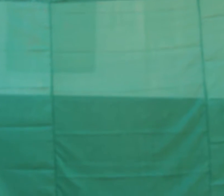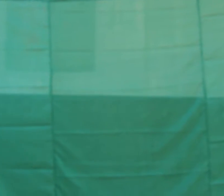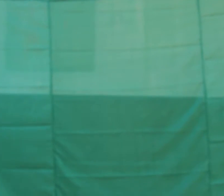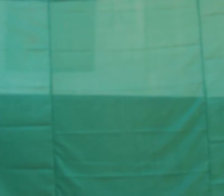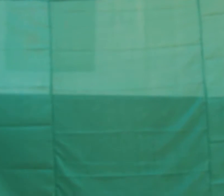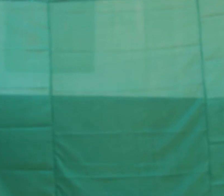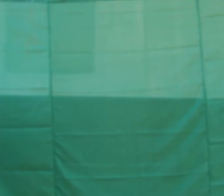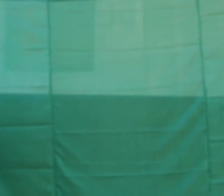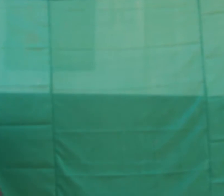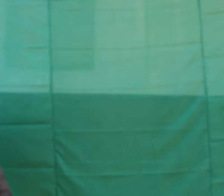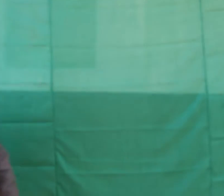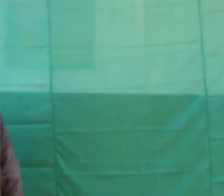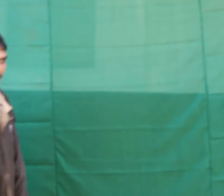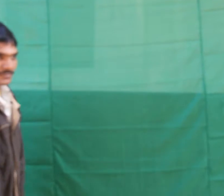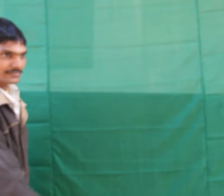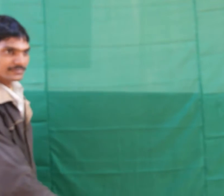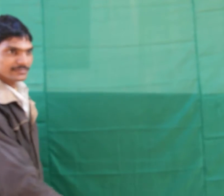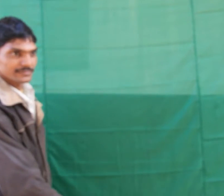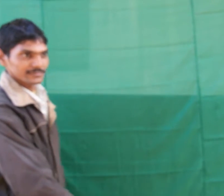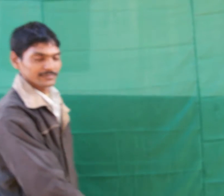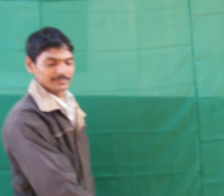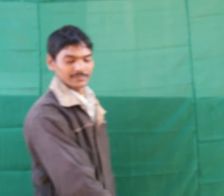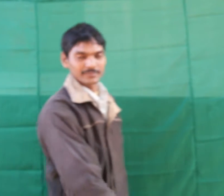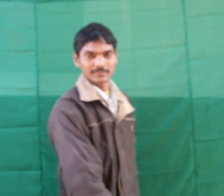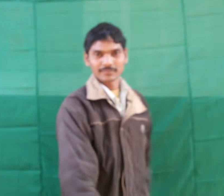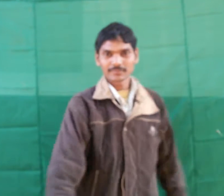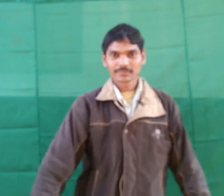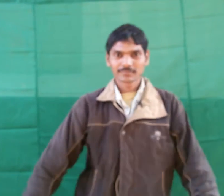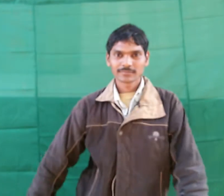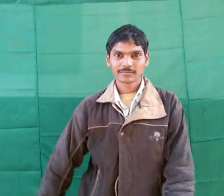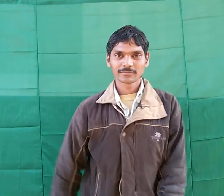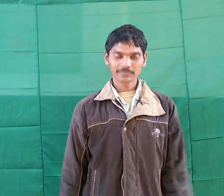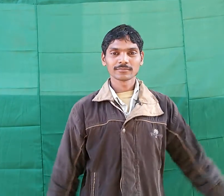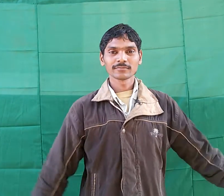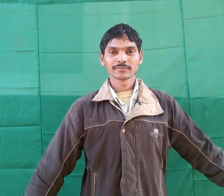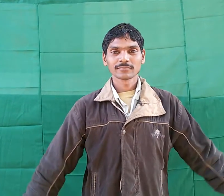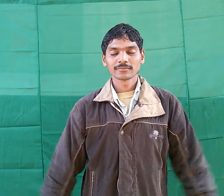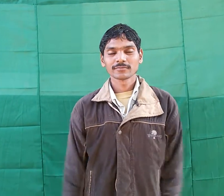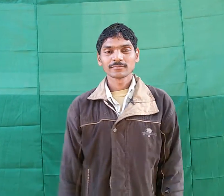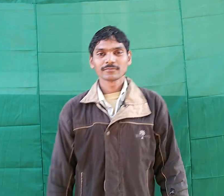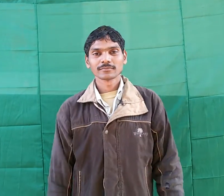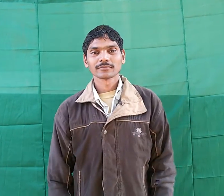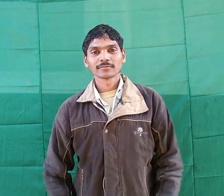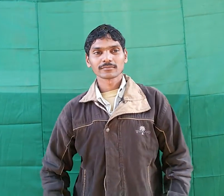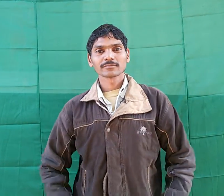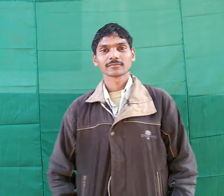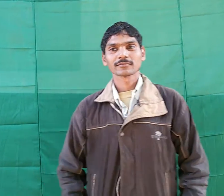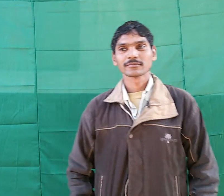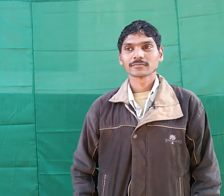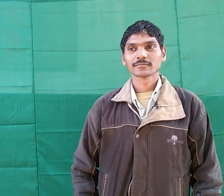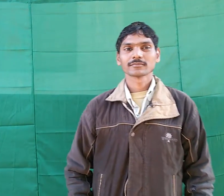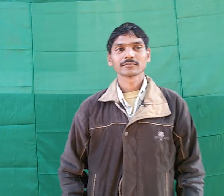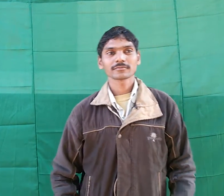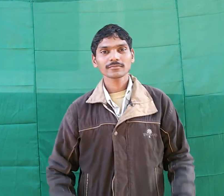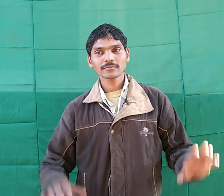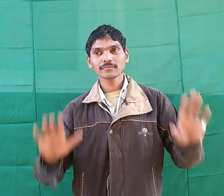सिर्फ फेस रख के हटा देगा। अरे यार ऐसे एक्सपर्ट है ना ओबामा जो है ना बिल्कुल गोरा बना के रख दिया उसको, और कुछ दिखता भी नहीं कि उसमें